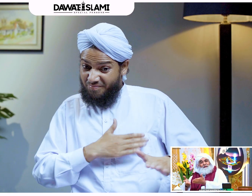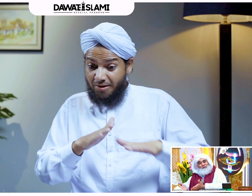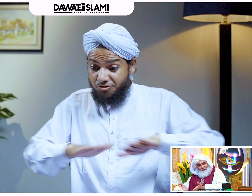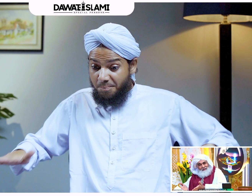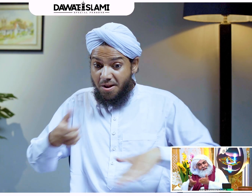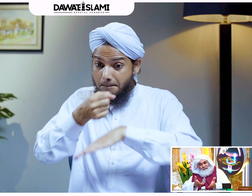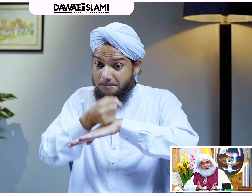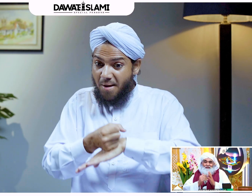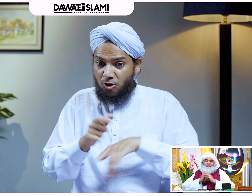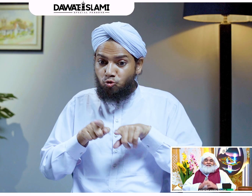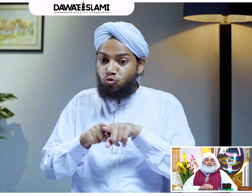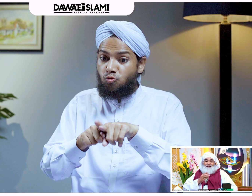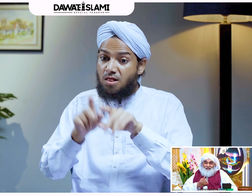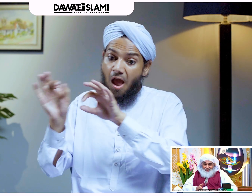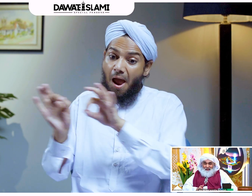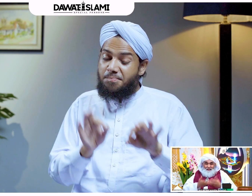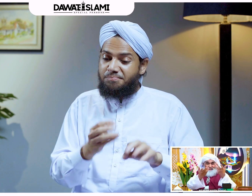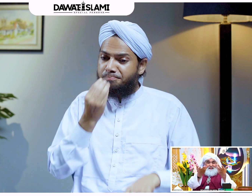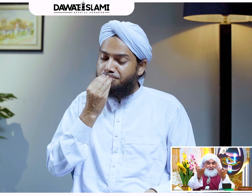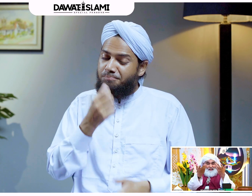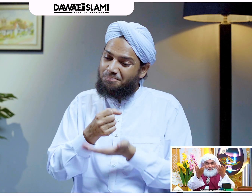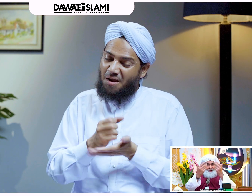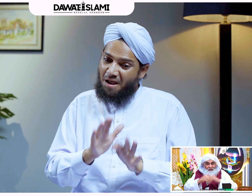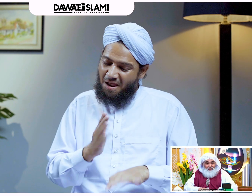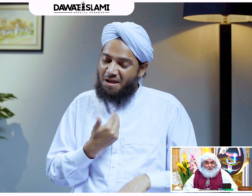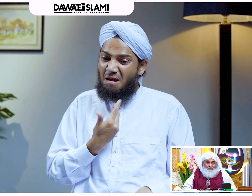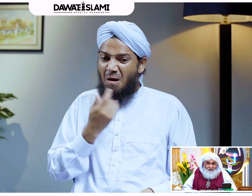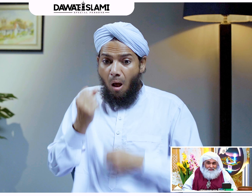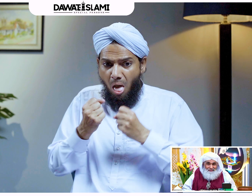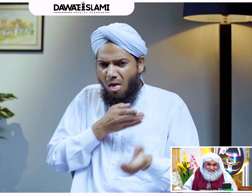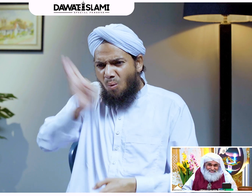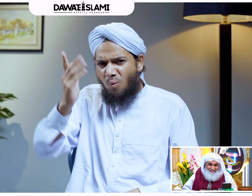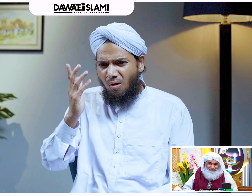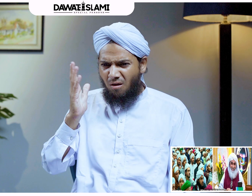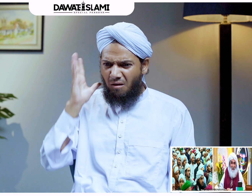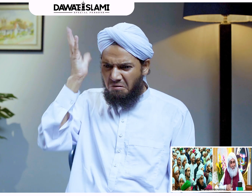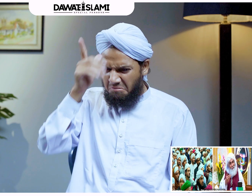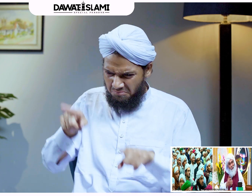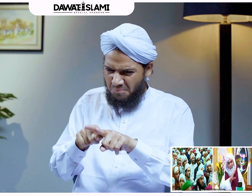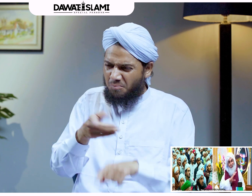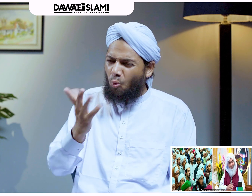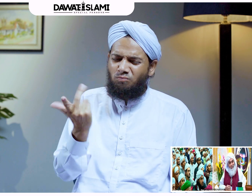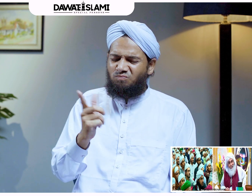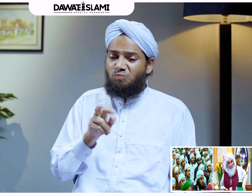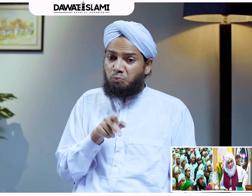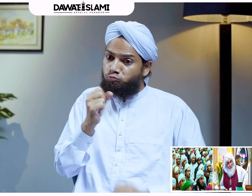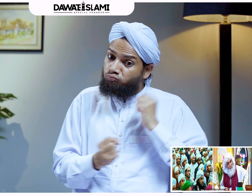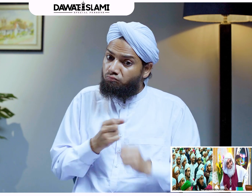کے مطابق بیٹھ کر کھانا کھانے کا ہے، کہاں دوڑے جا رہے ہو یار، وہ دوڑے چلے جا رہے ہیں دوسروں کے